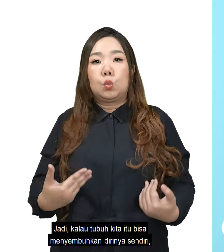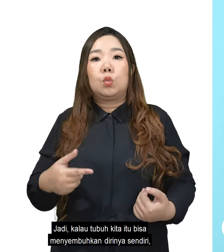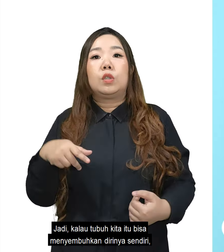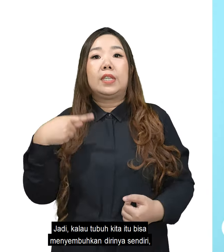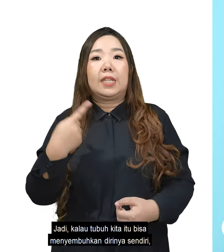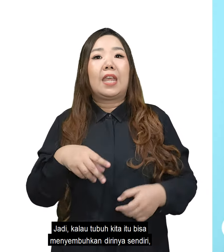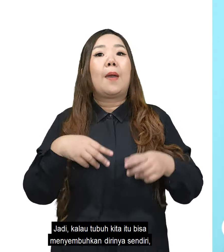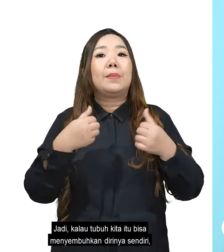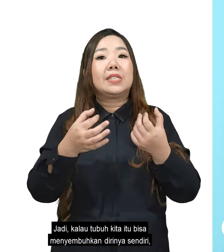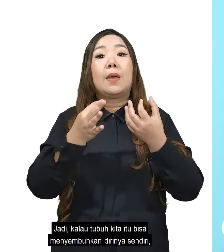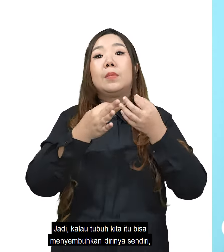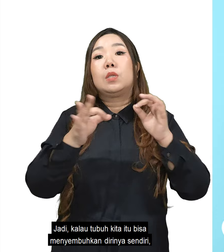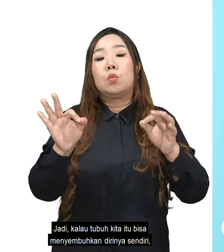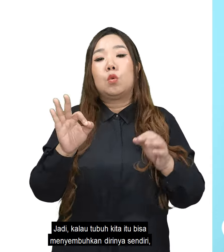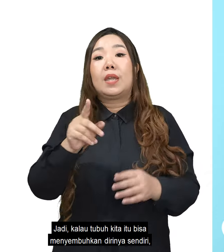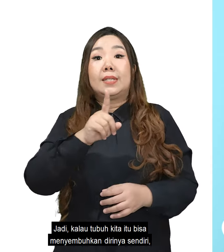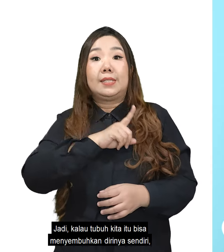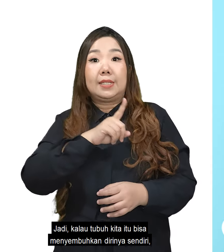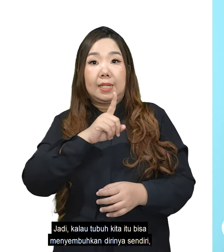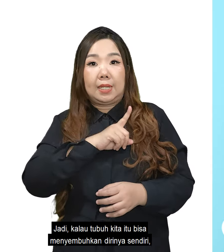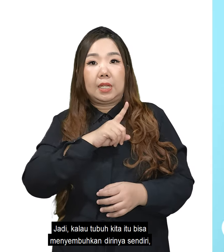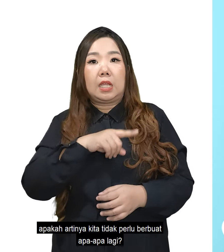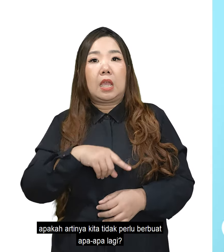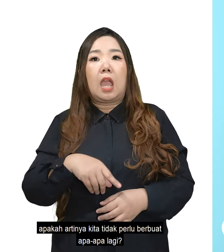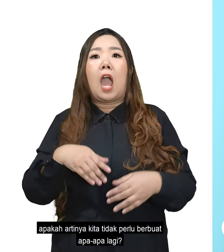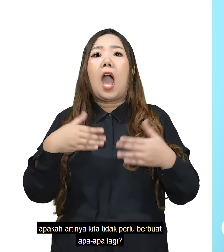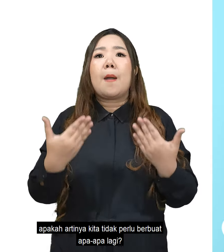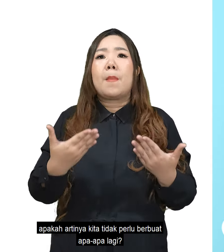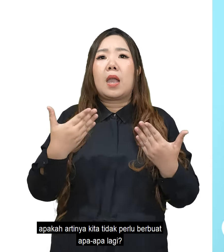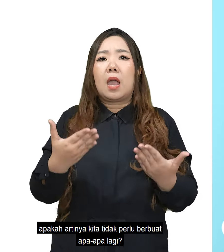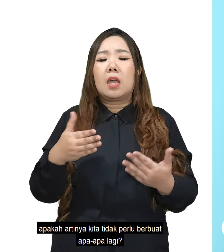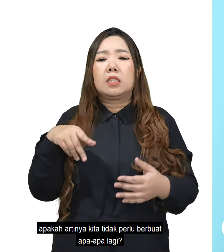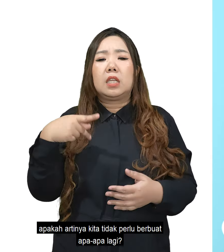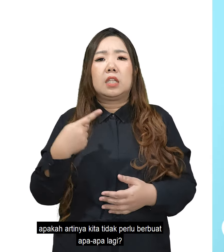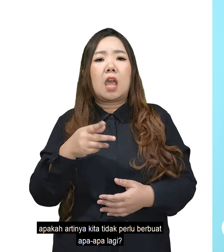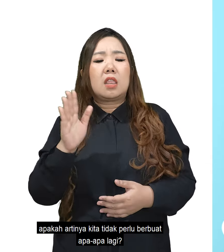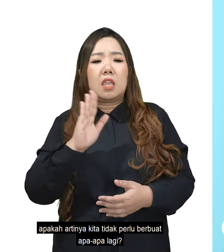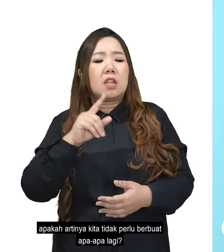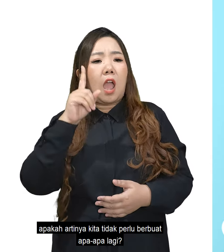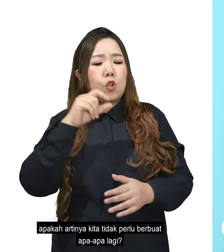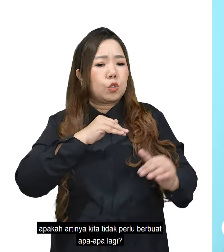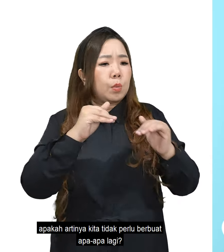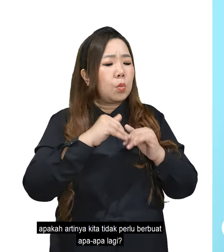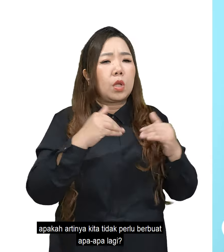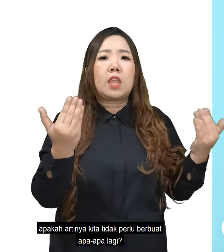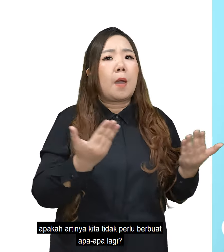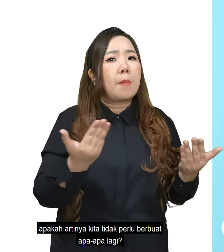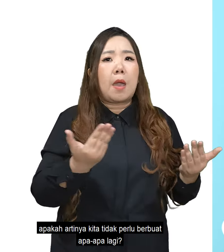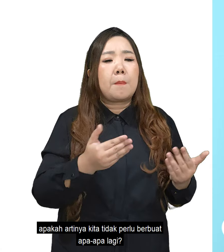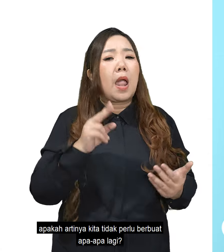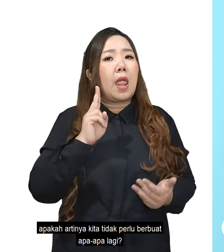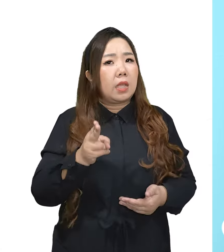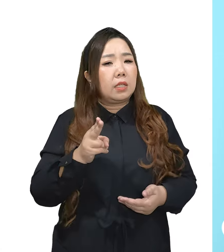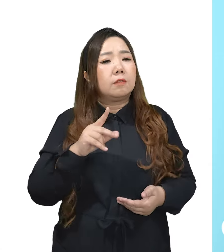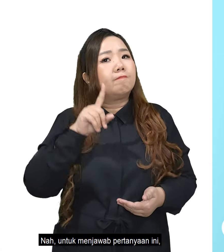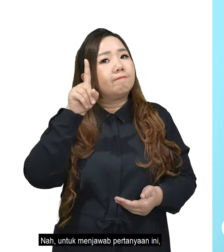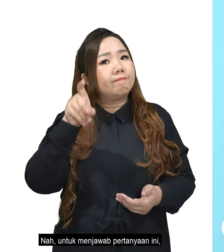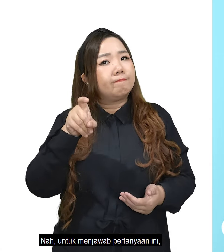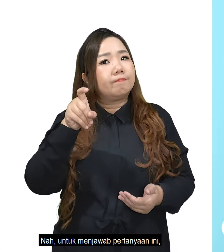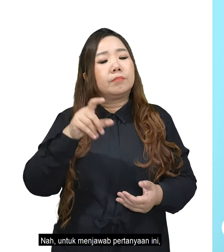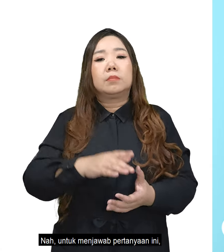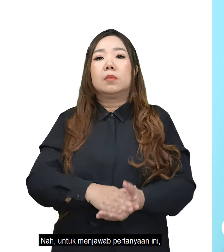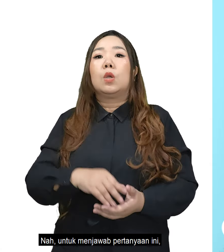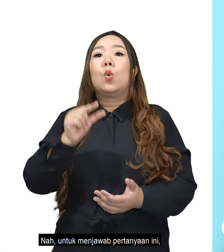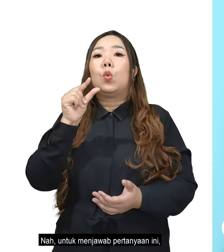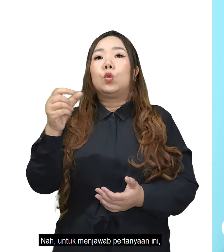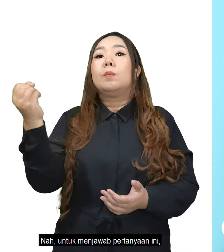tubuh kita itu bisa menyembuhkan dirinya sendiri Apakah artinya kita tidak perlu berbuat apa-apa lagi